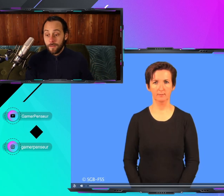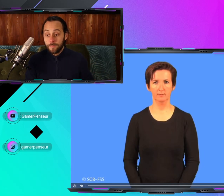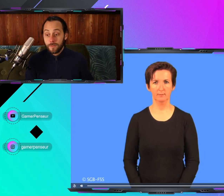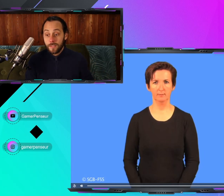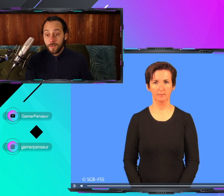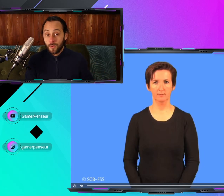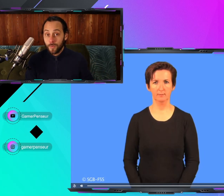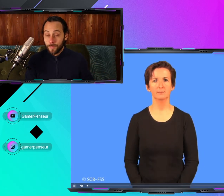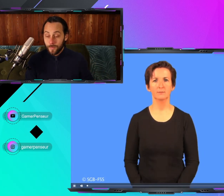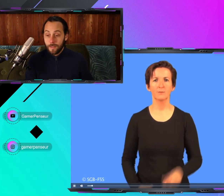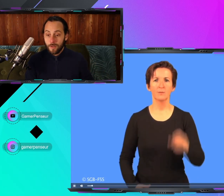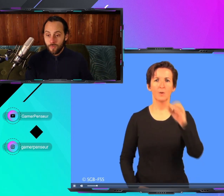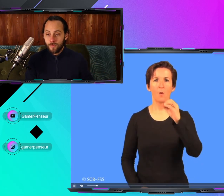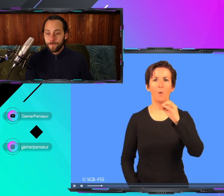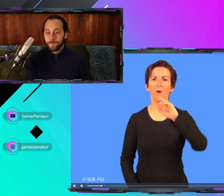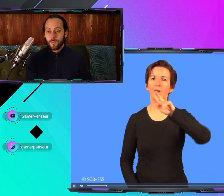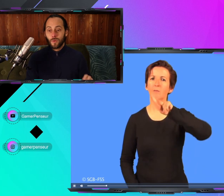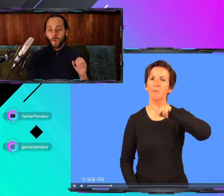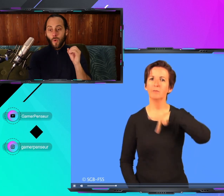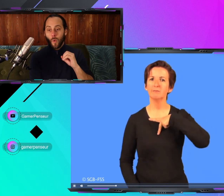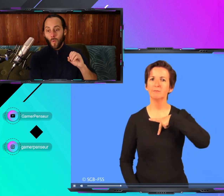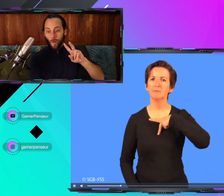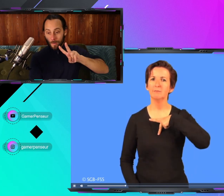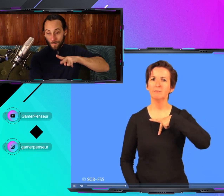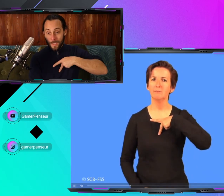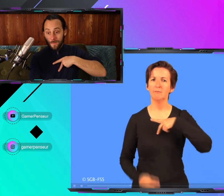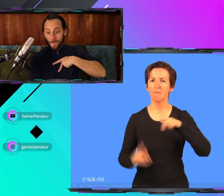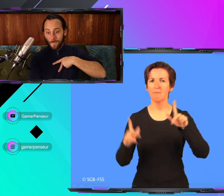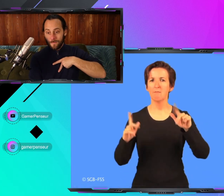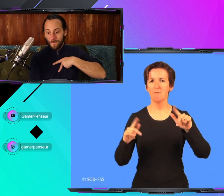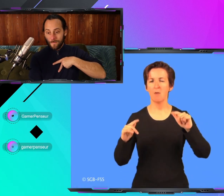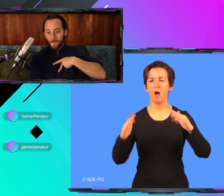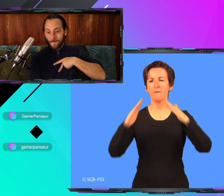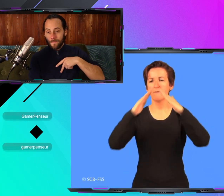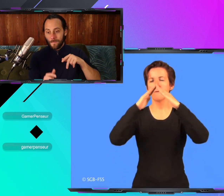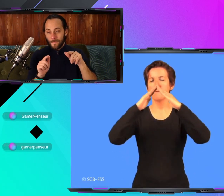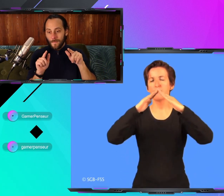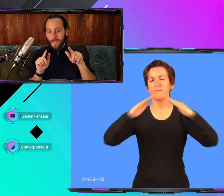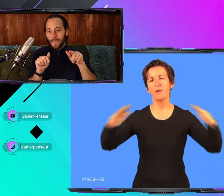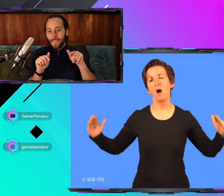Et il y avait une fausse question. Il y avait le où. Donc, Oncle Pi.